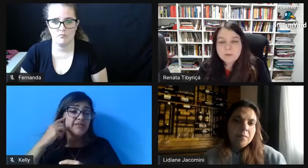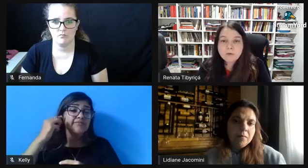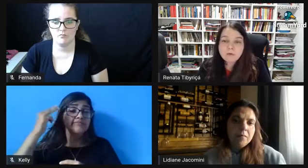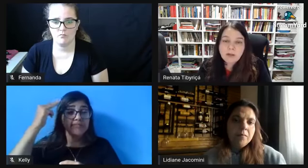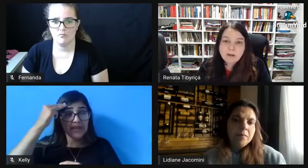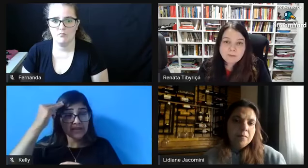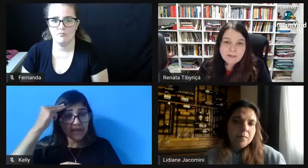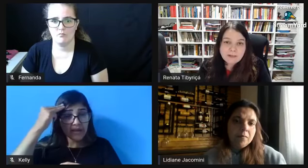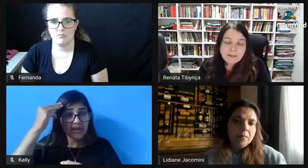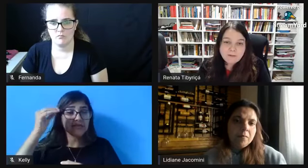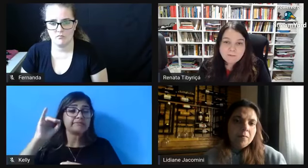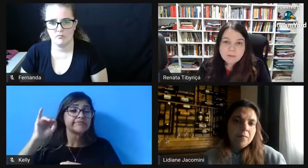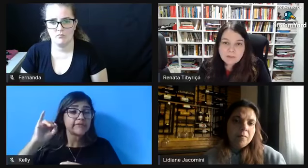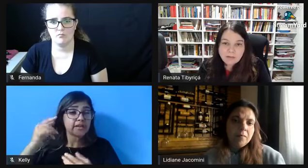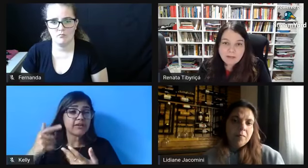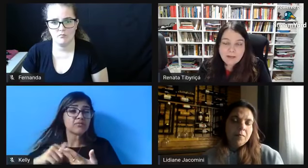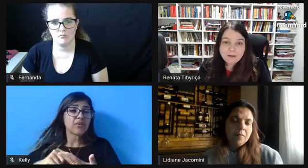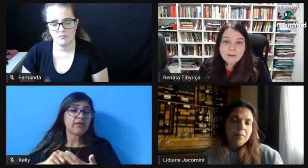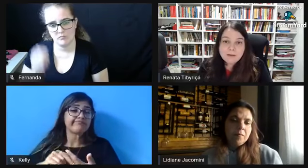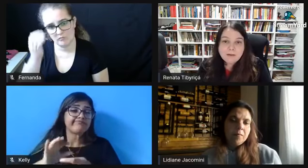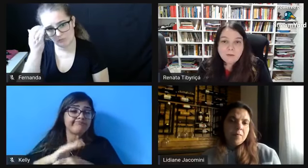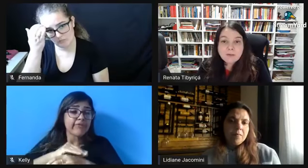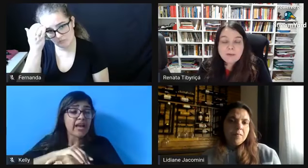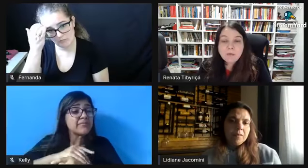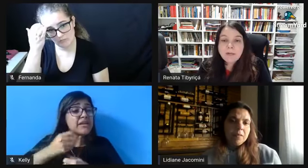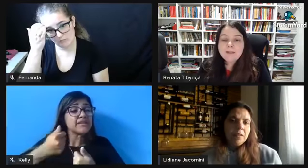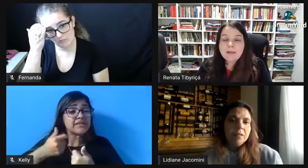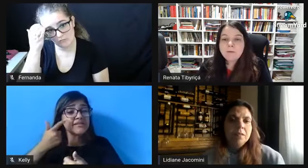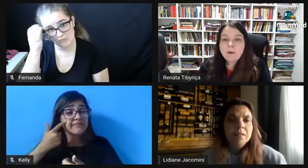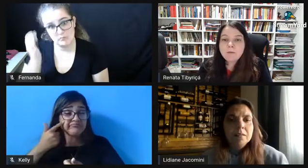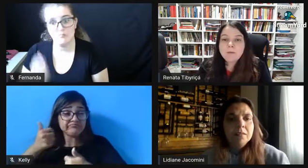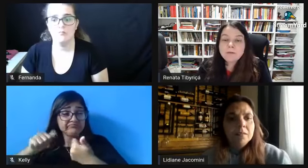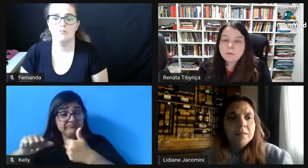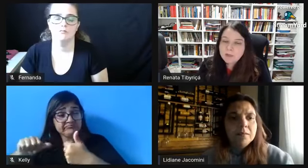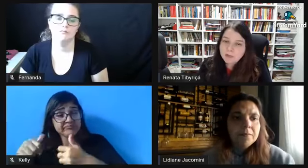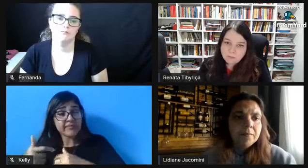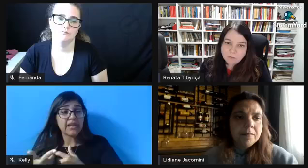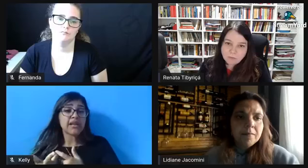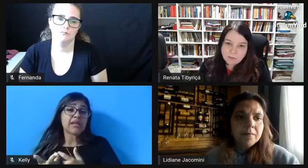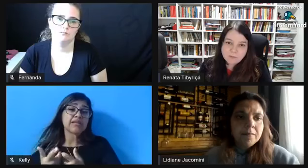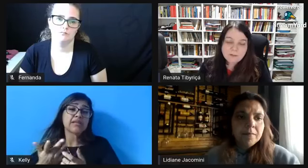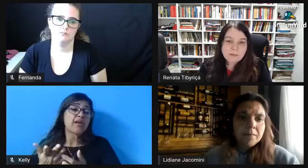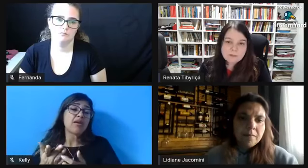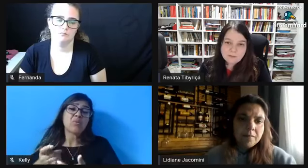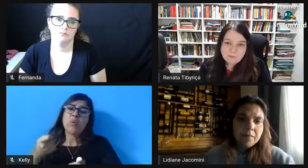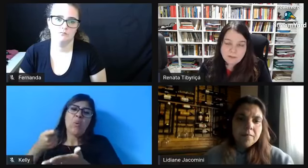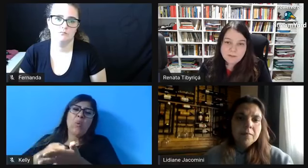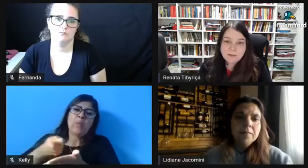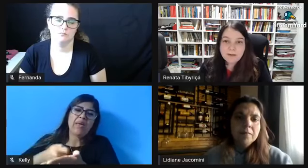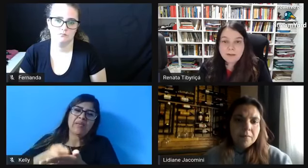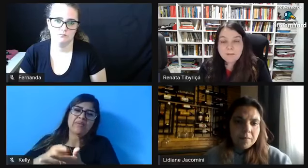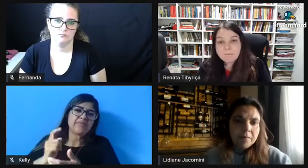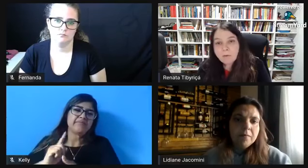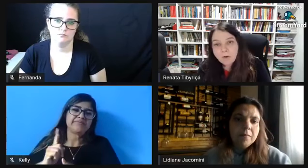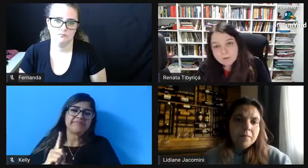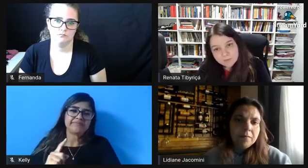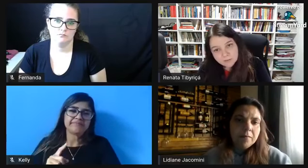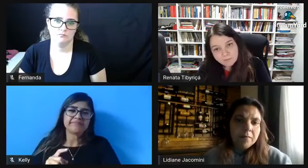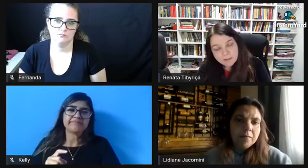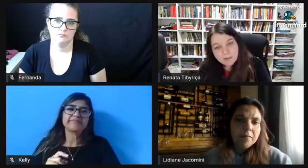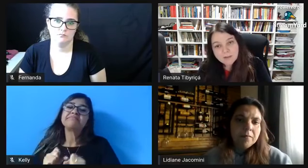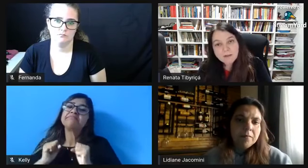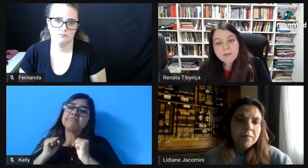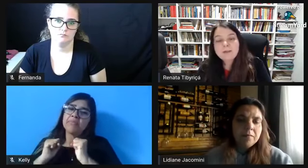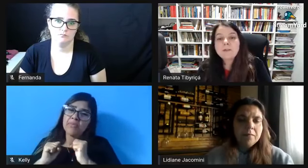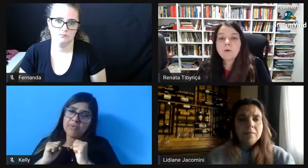impedimento sensorial, vai ter que se avaliar. Então, assim, a curatela não é alguma coisa obrigatória que tem que ser feita. Ela pode